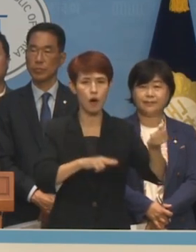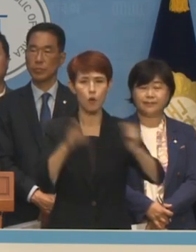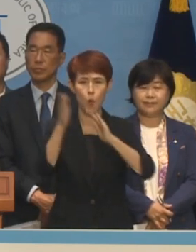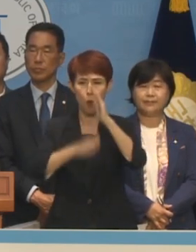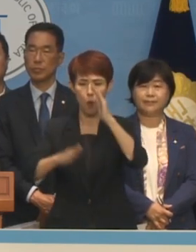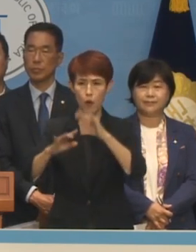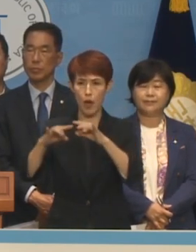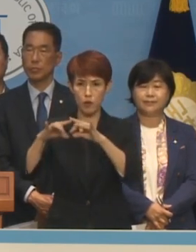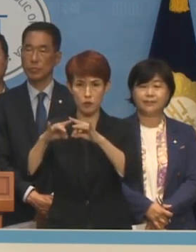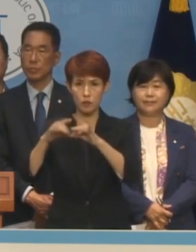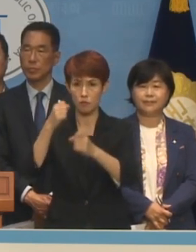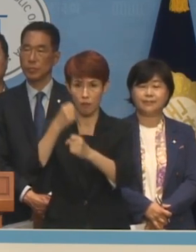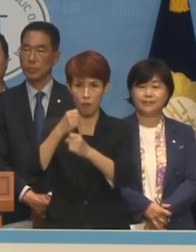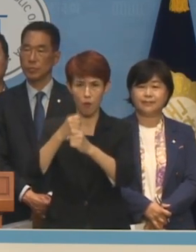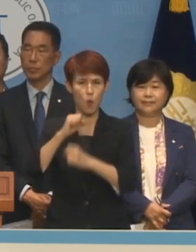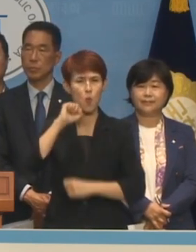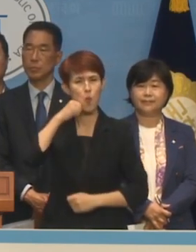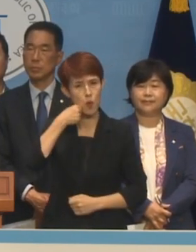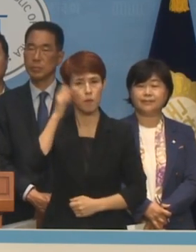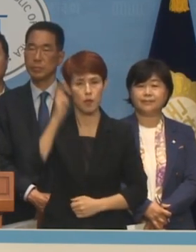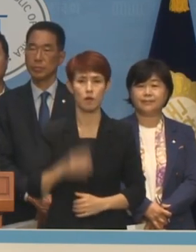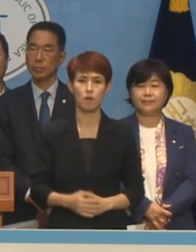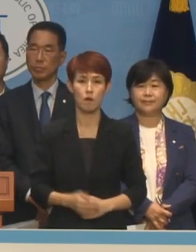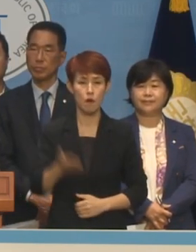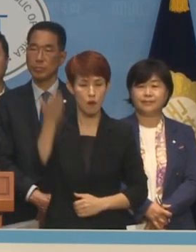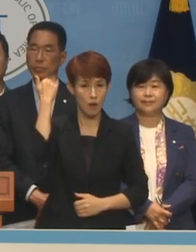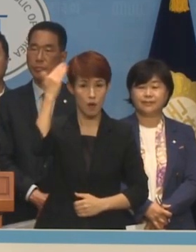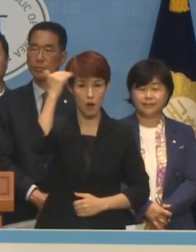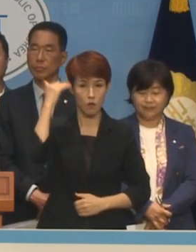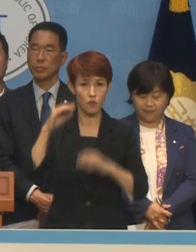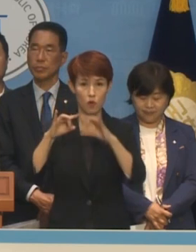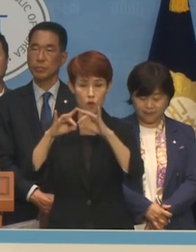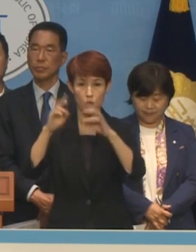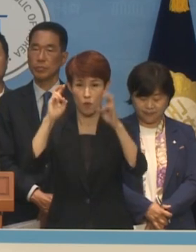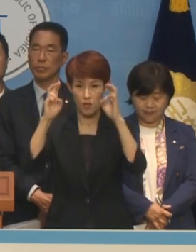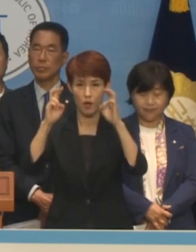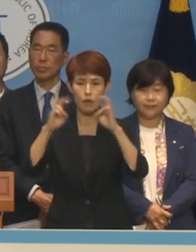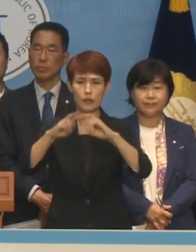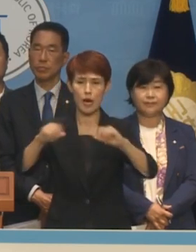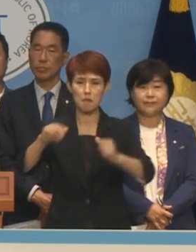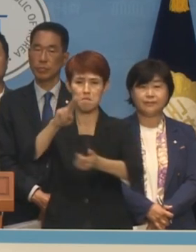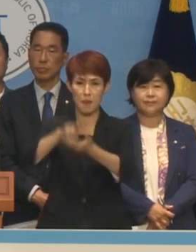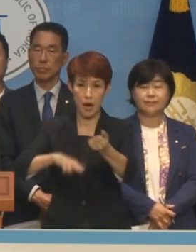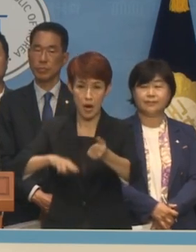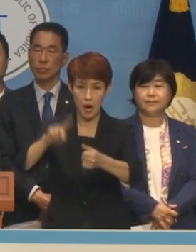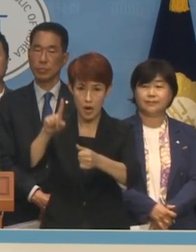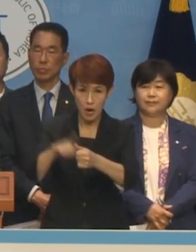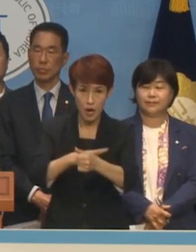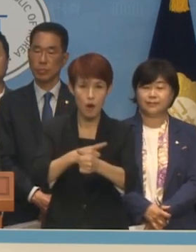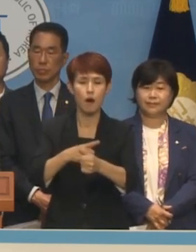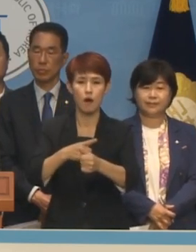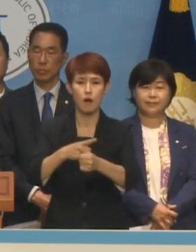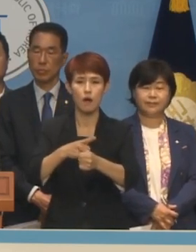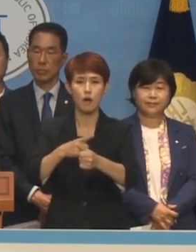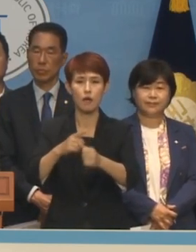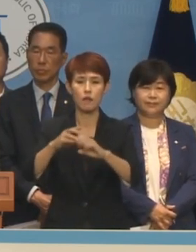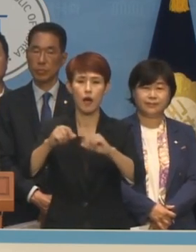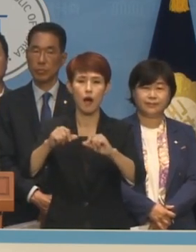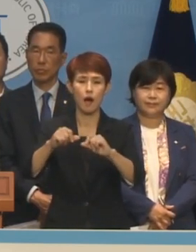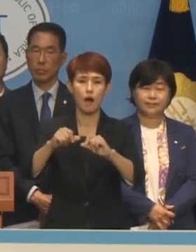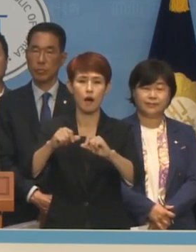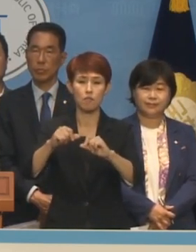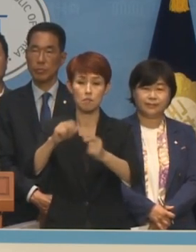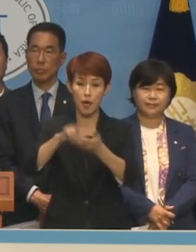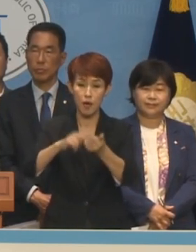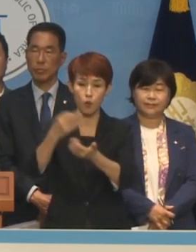전환을 어렵게 할 것입니다. 과거 한전은 부지를 매각해서 막대한 자산 매각 수익을 누린